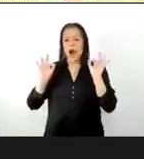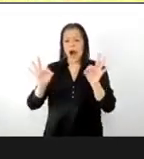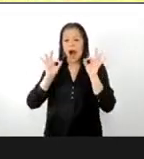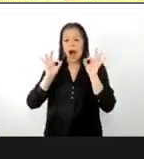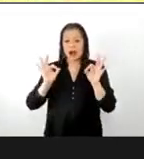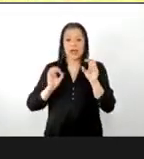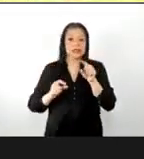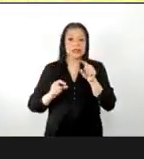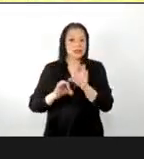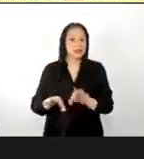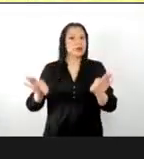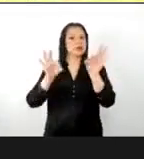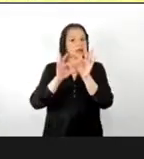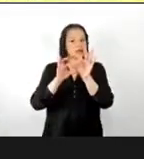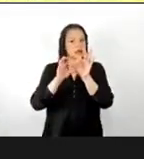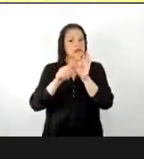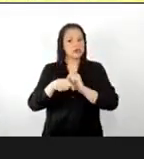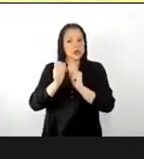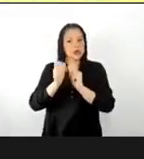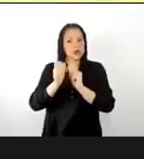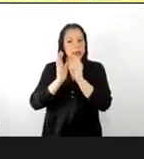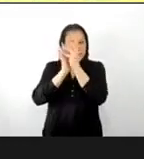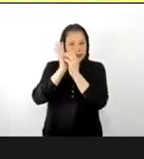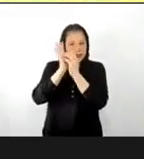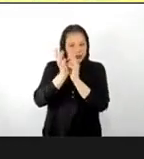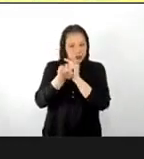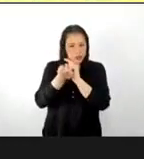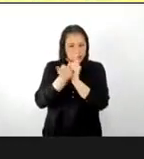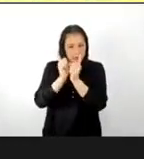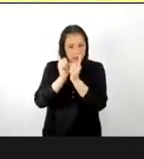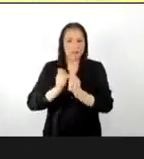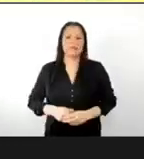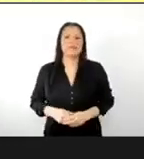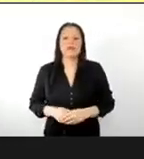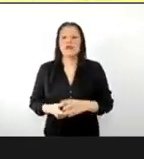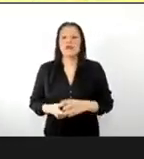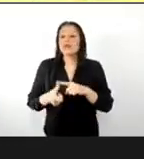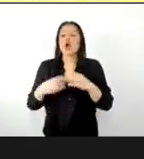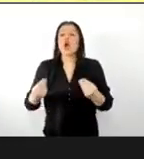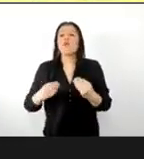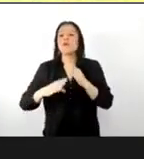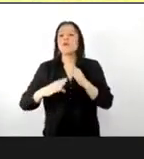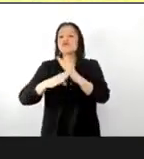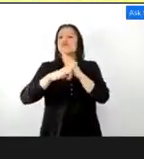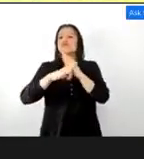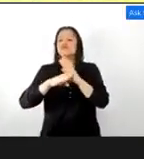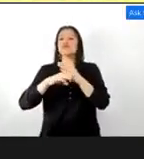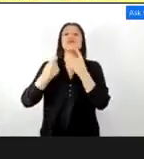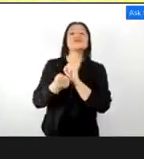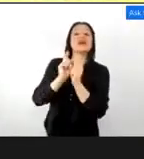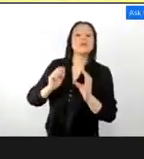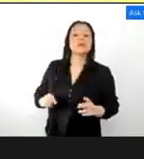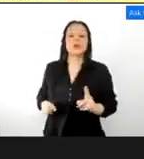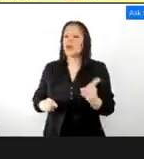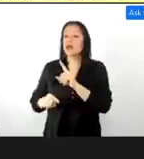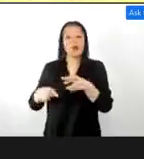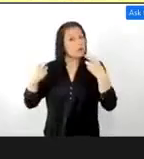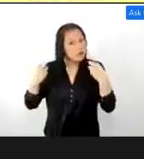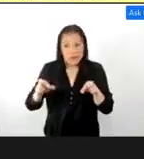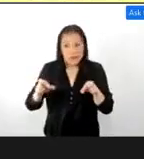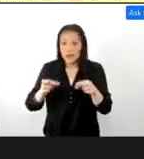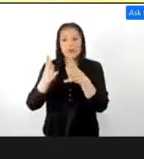de las variantes. Entonces, ¿cómo se lucha contra las variantes? No dejando